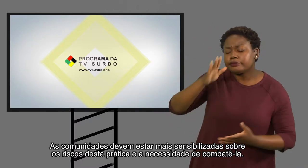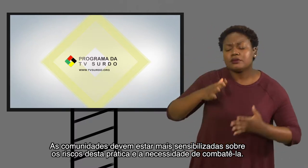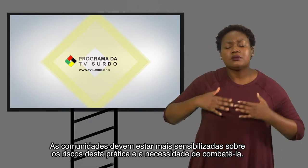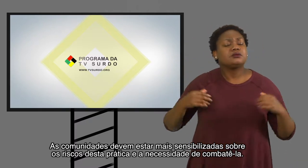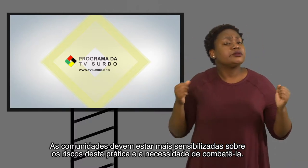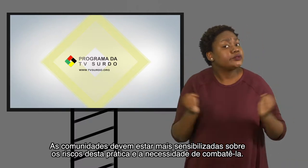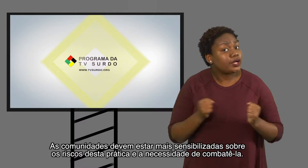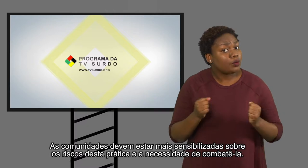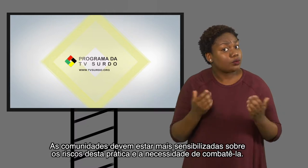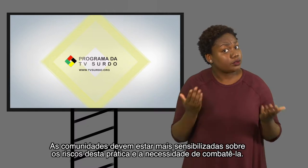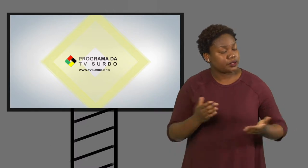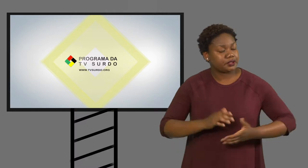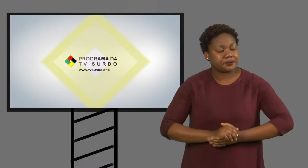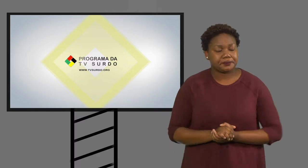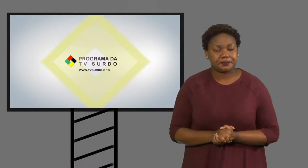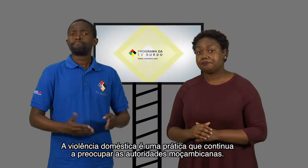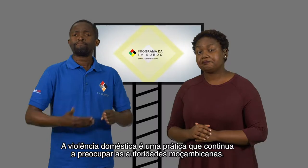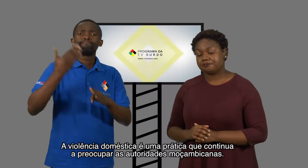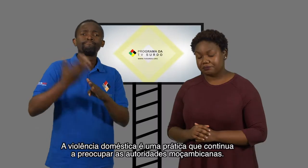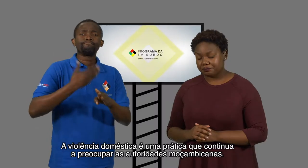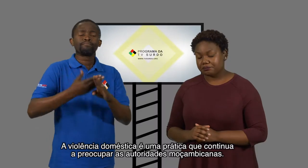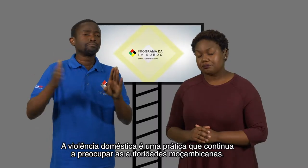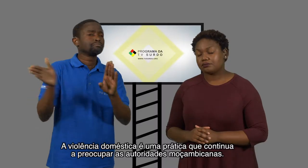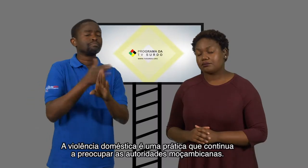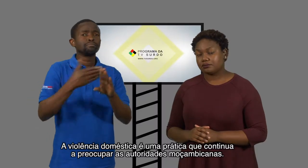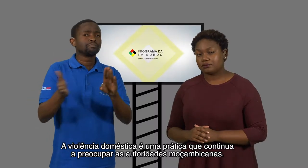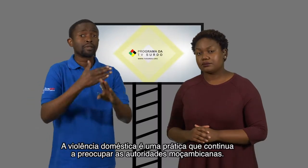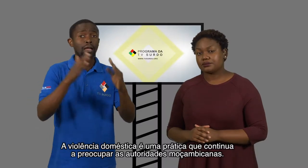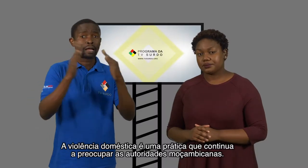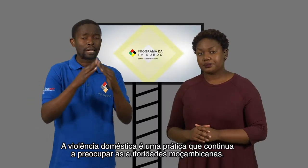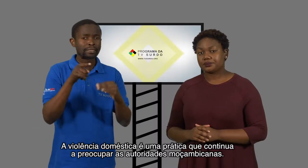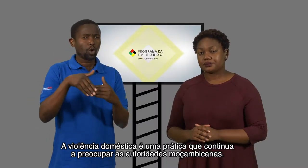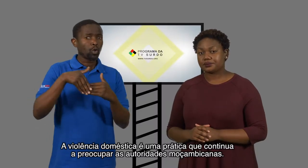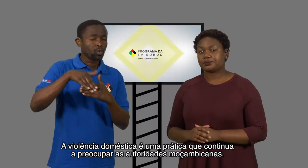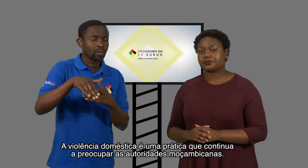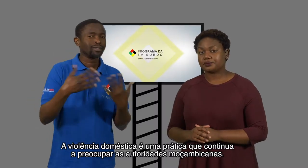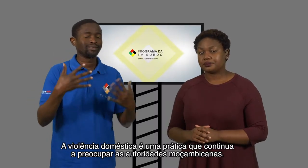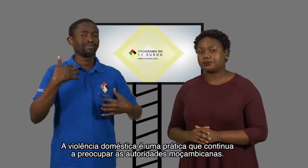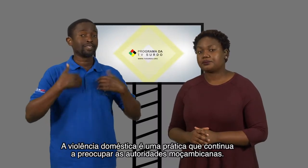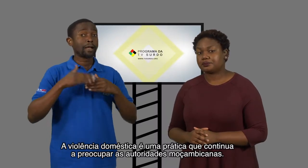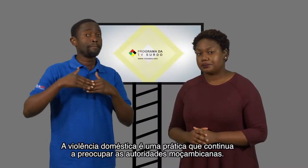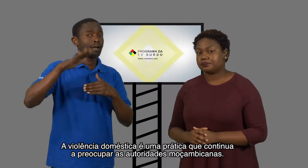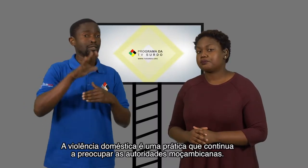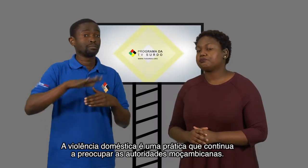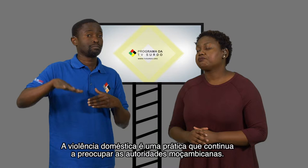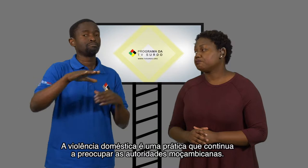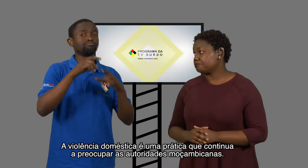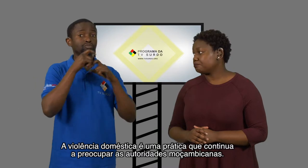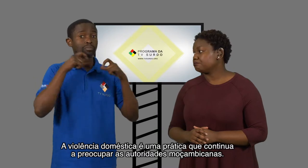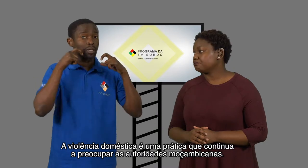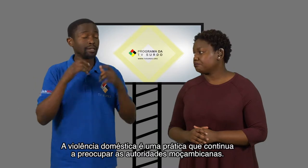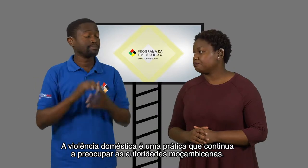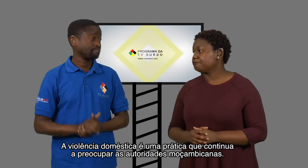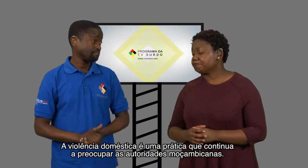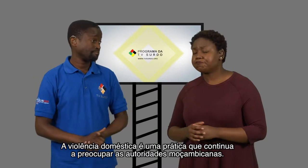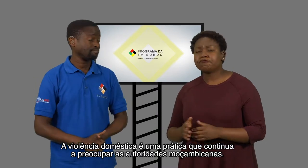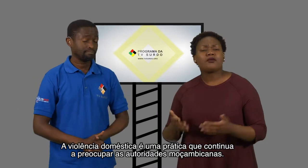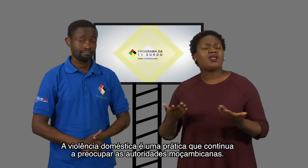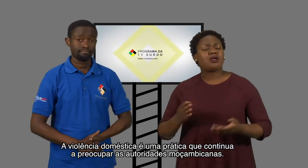necessidade de combatê-las. A violência doméstica é uma prática que continua a preocupar as